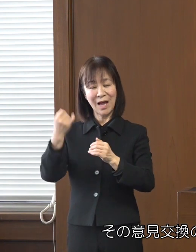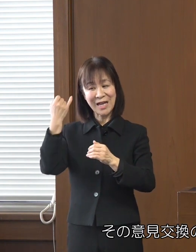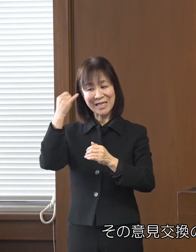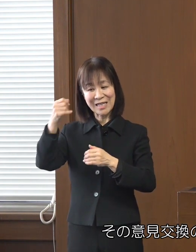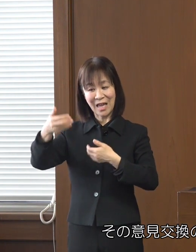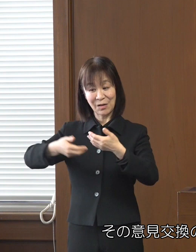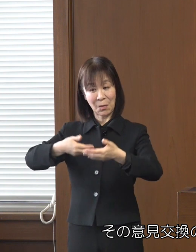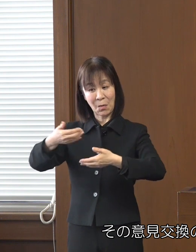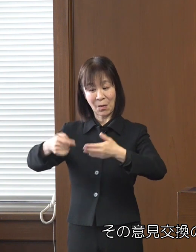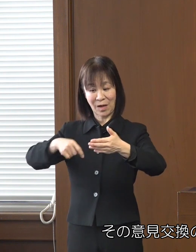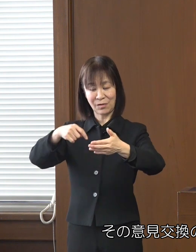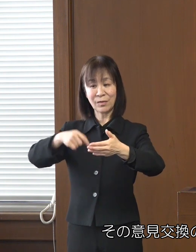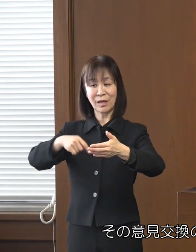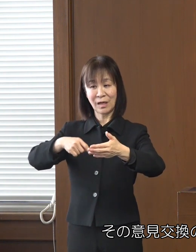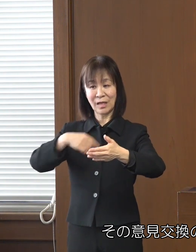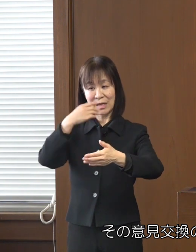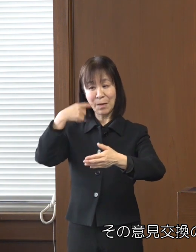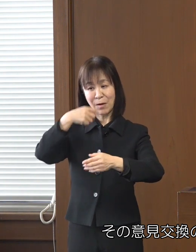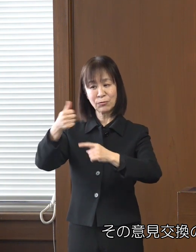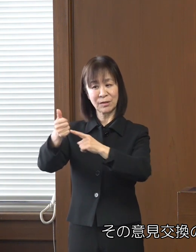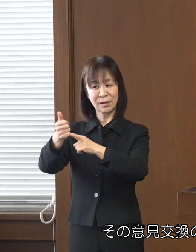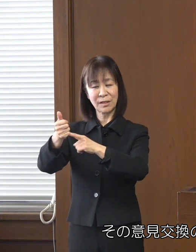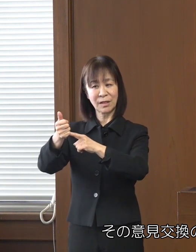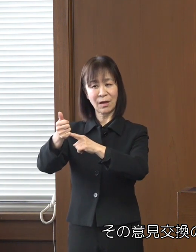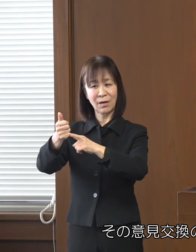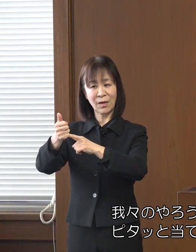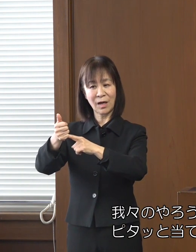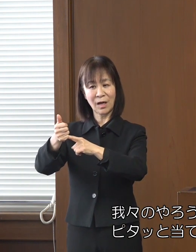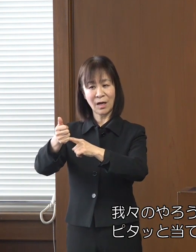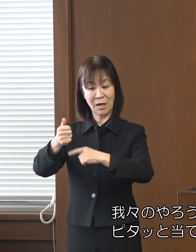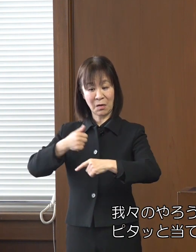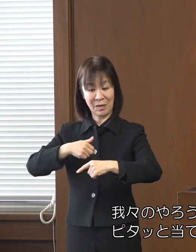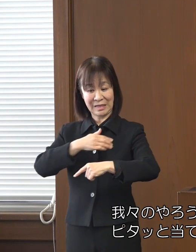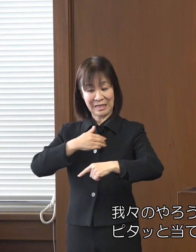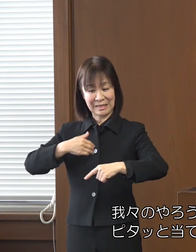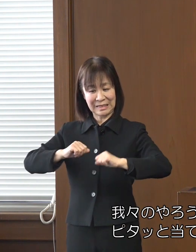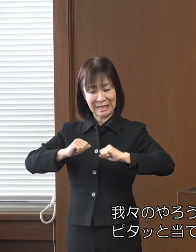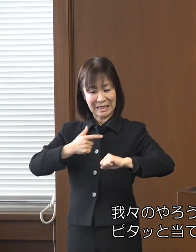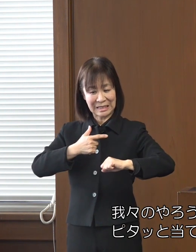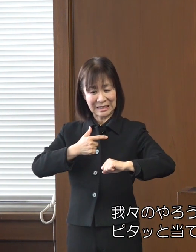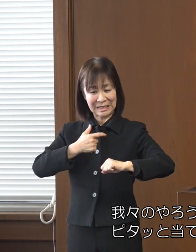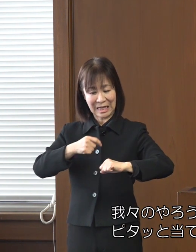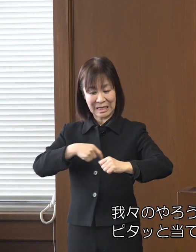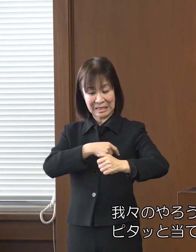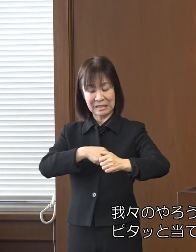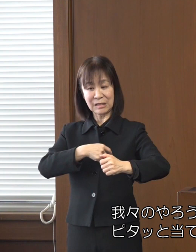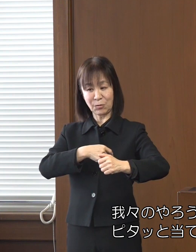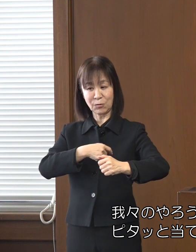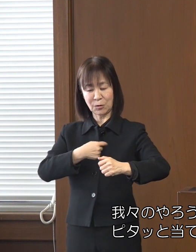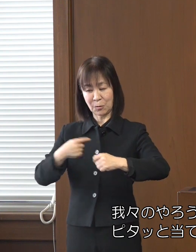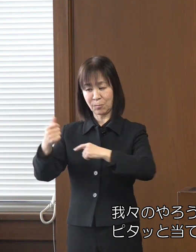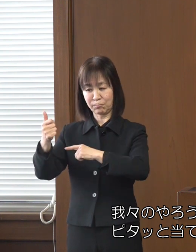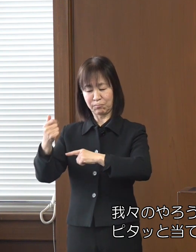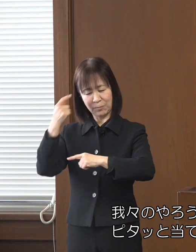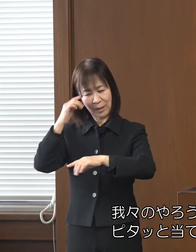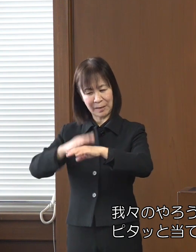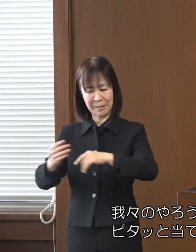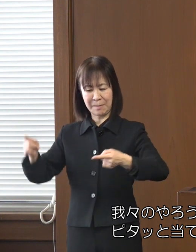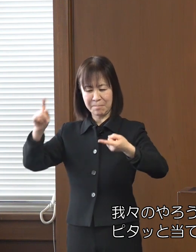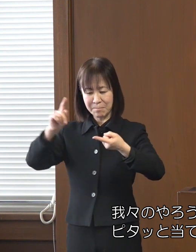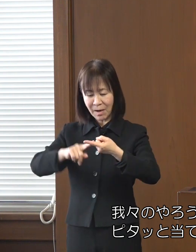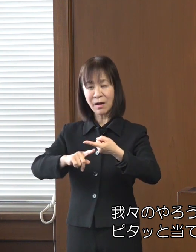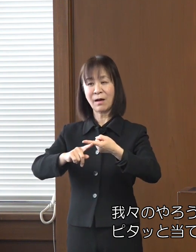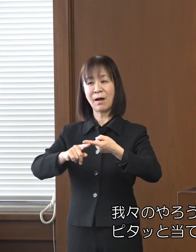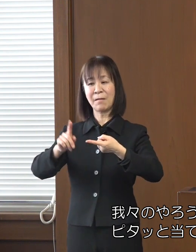中で、まあ、非常にまず学際的に非常に我々のやろうとしているところにピタッと当てはまっている方だった